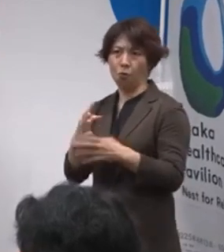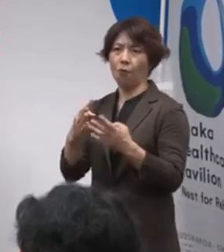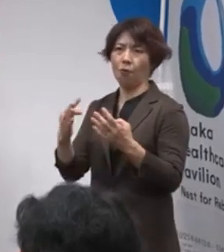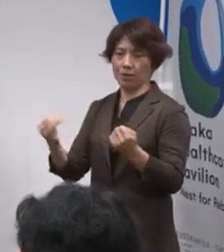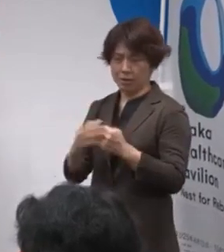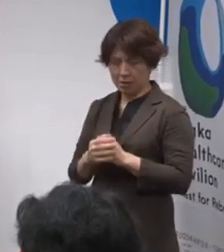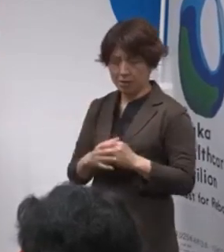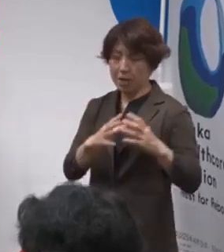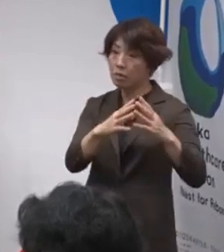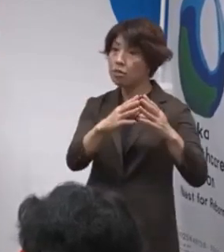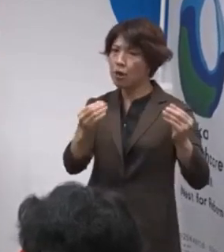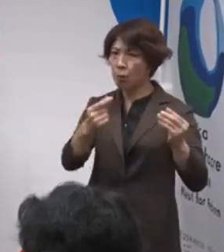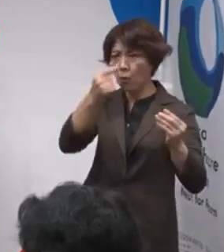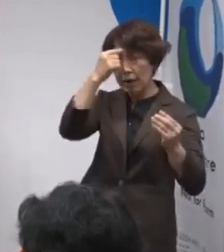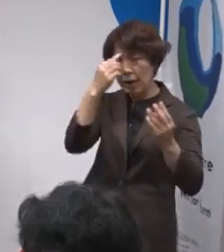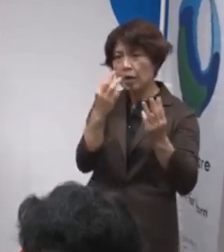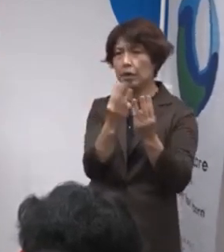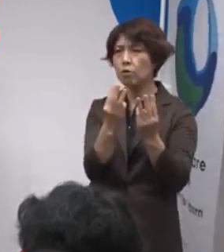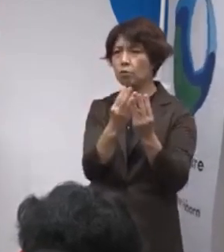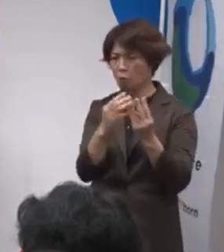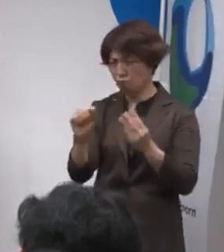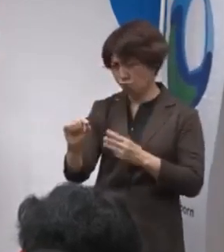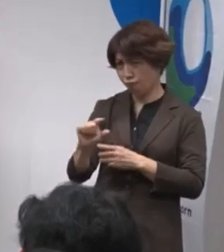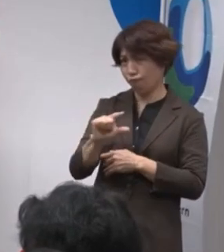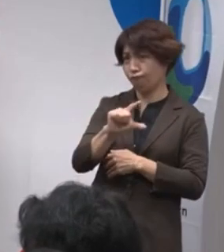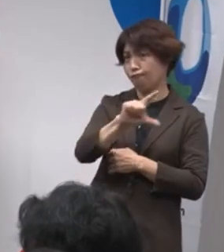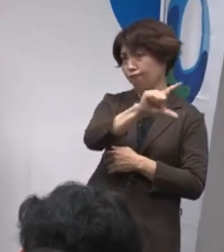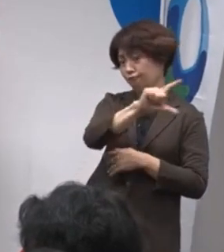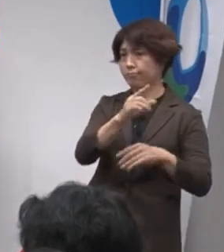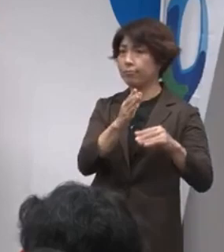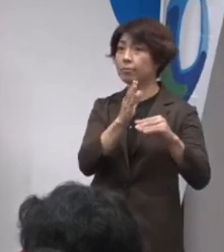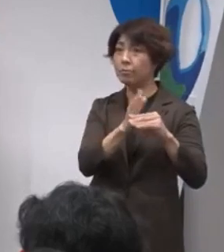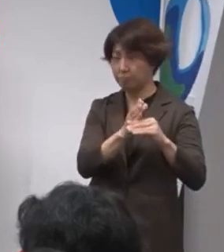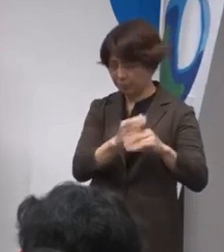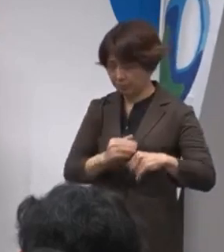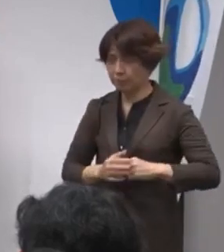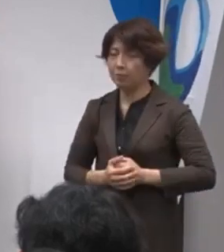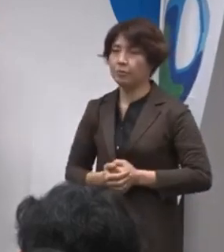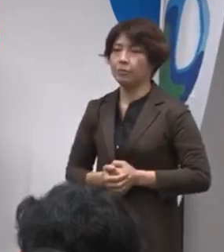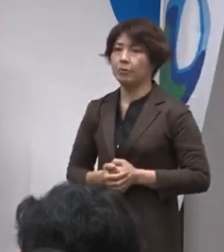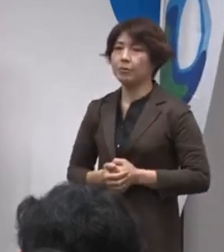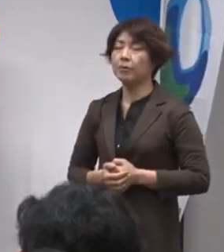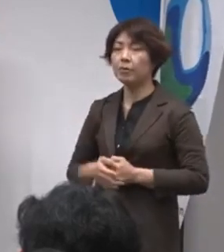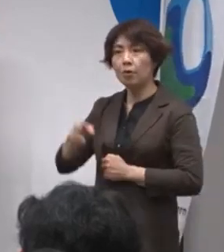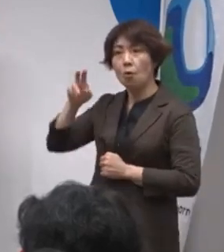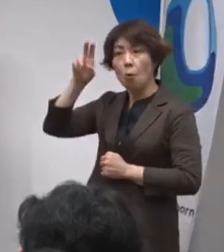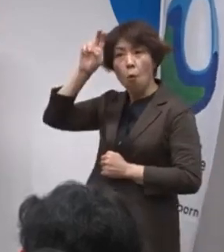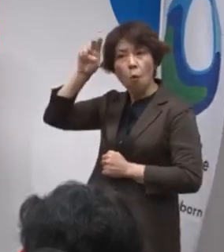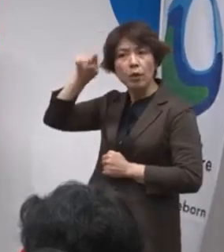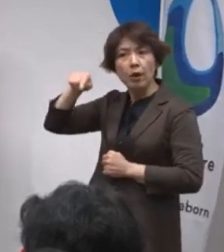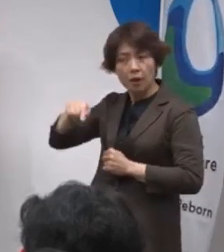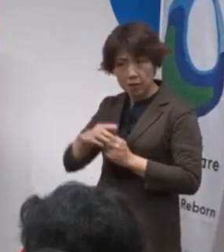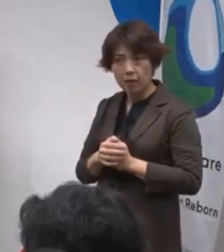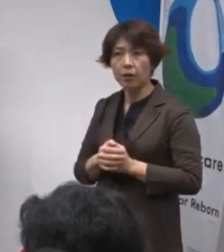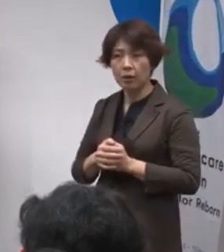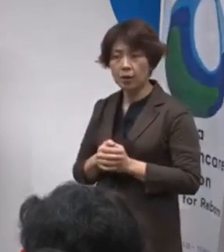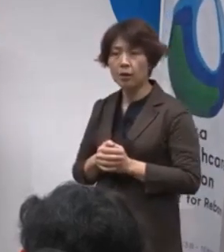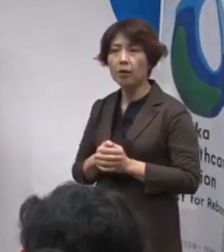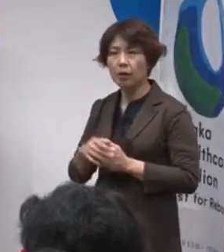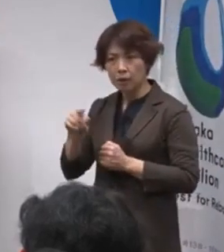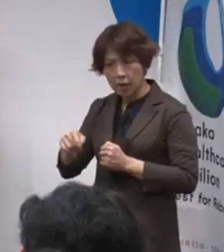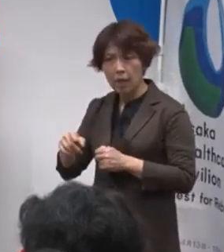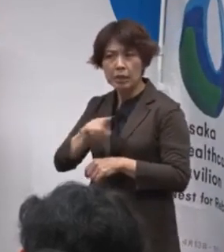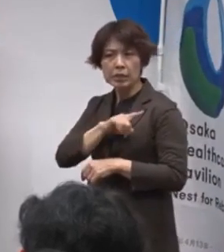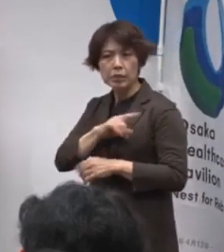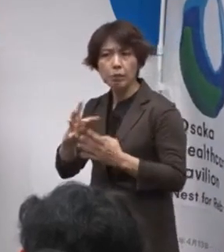件数も、右肩上がりで増えていっているという状況です。大阪府の手口、速報値で一番多いのは還付金